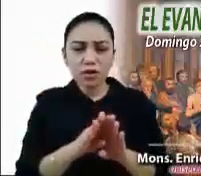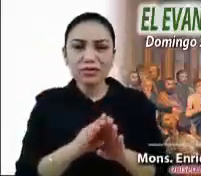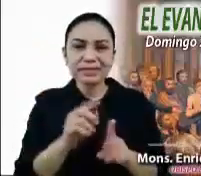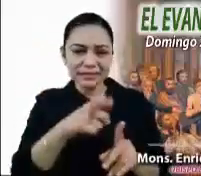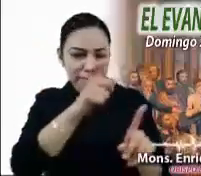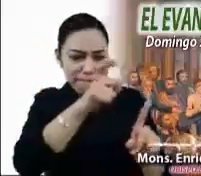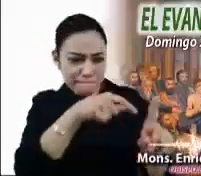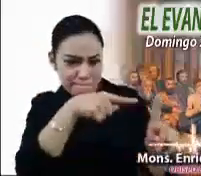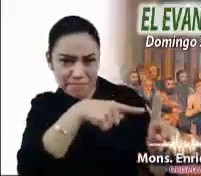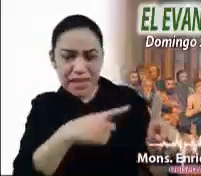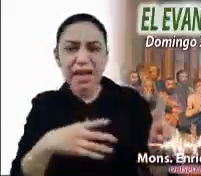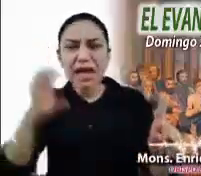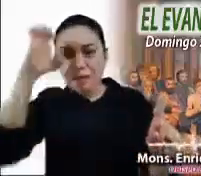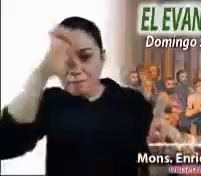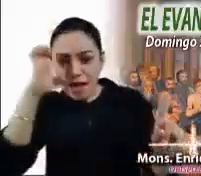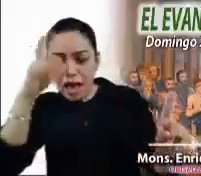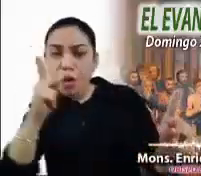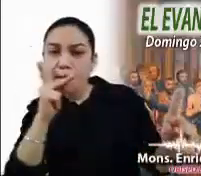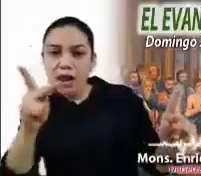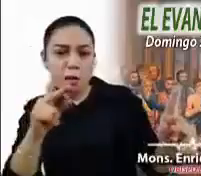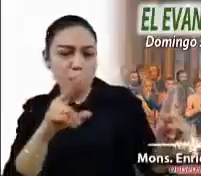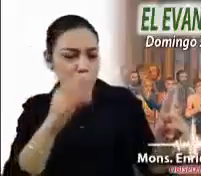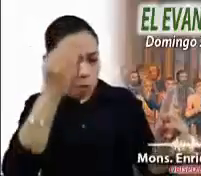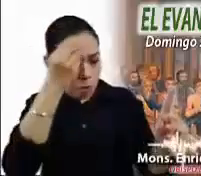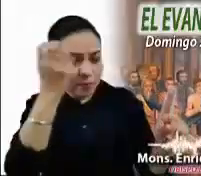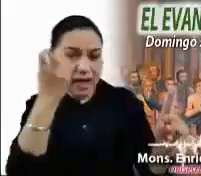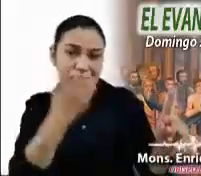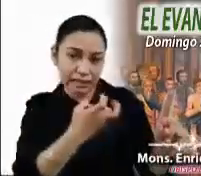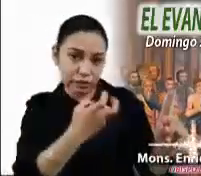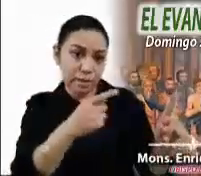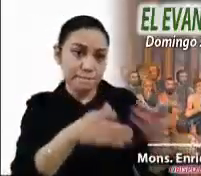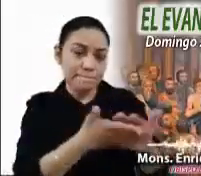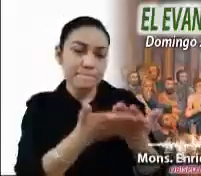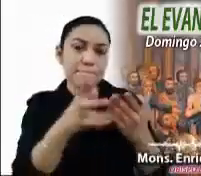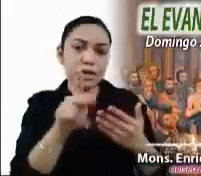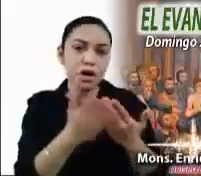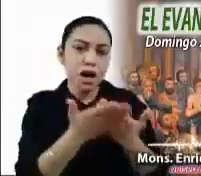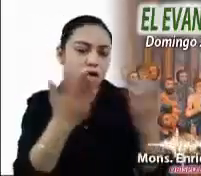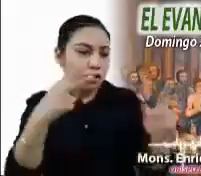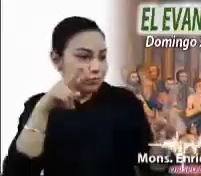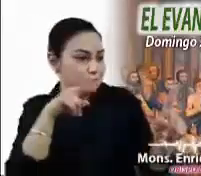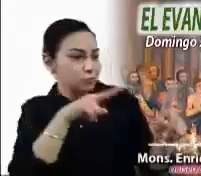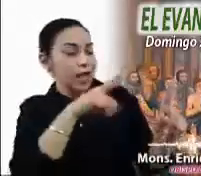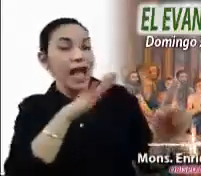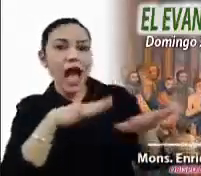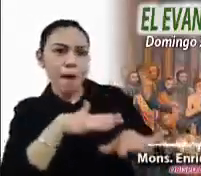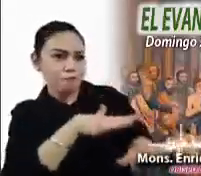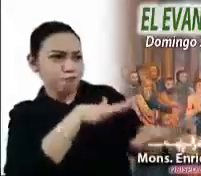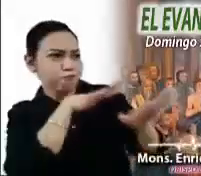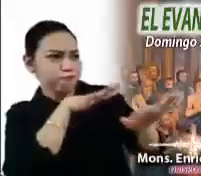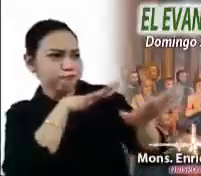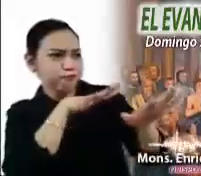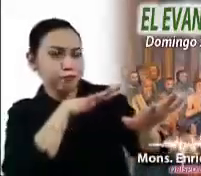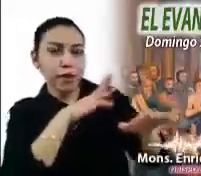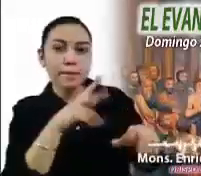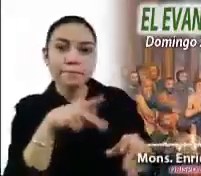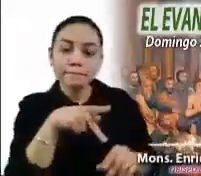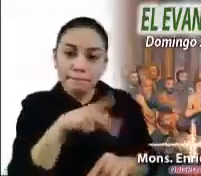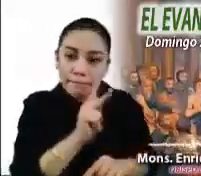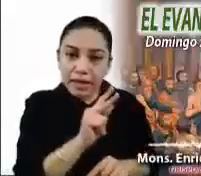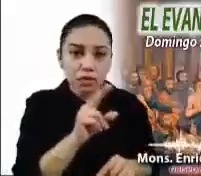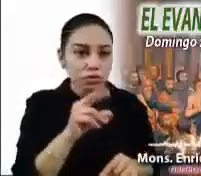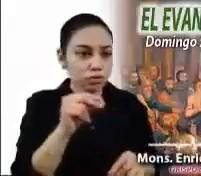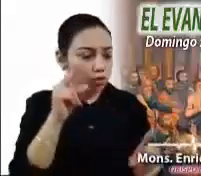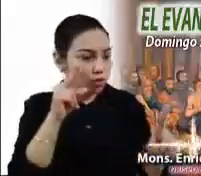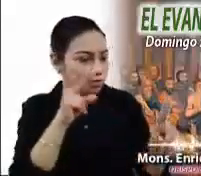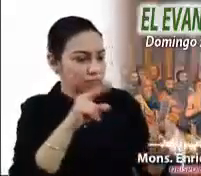en un personaje que va cubierto del polvo de los siglos, y lo miramos quizás con admiración, pero no como un urgente